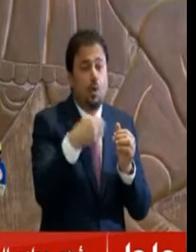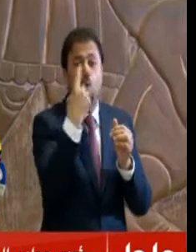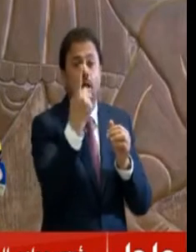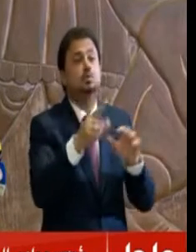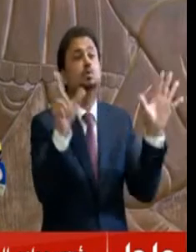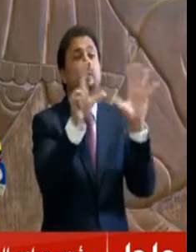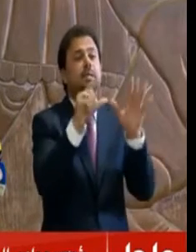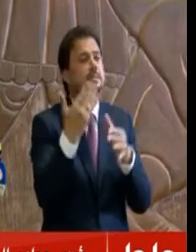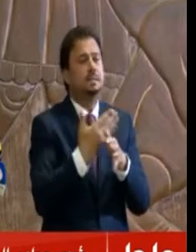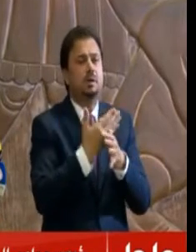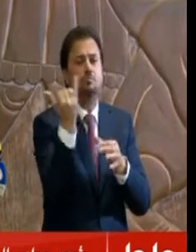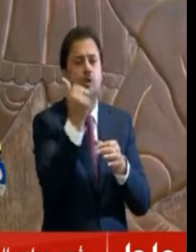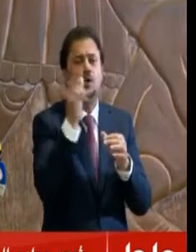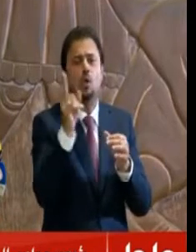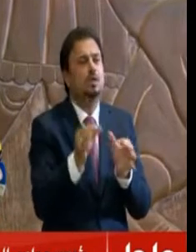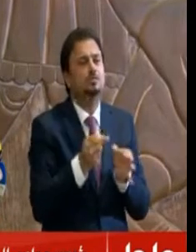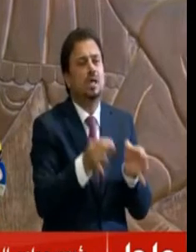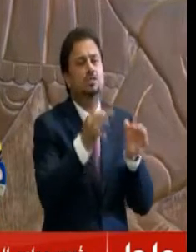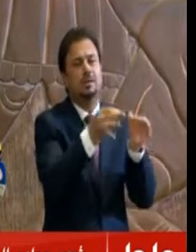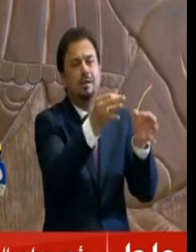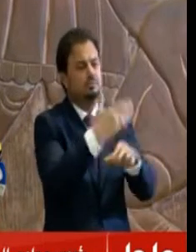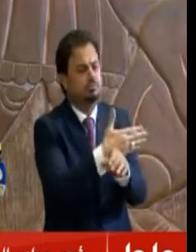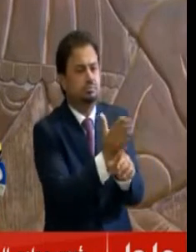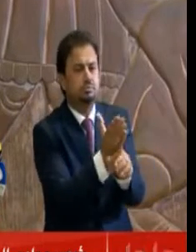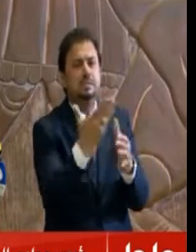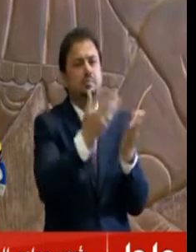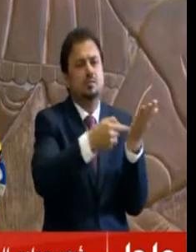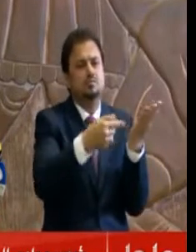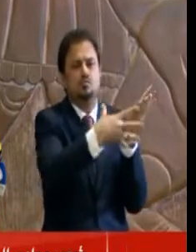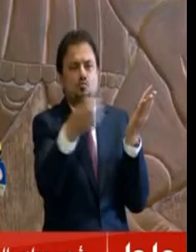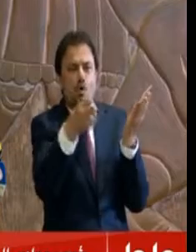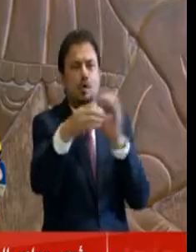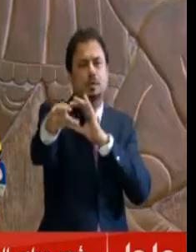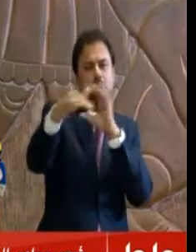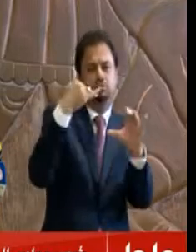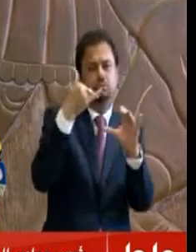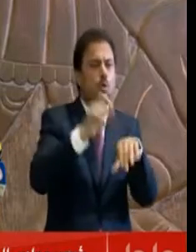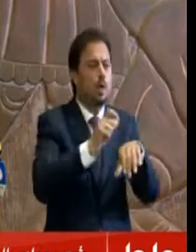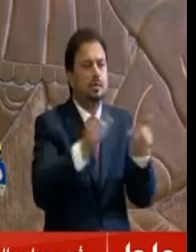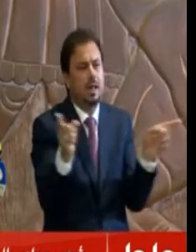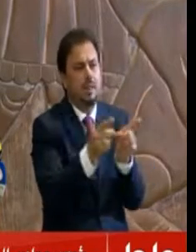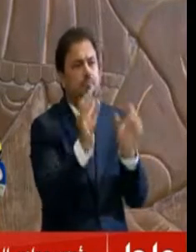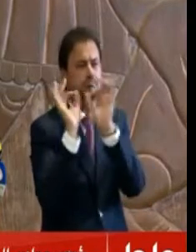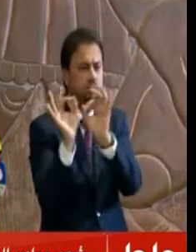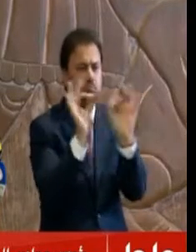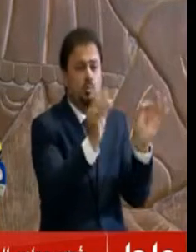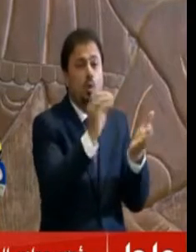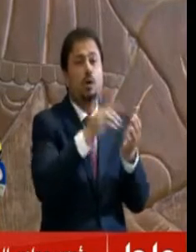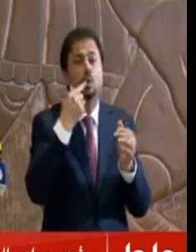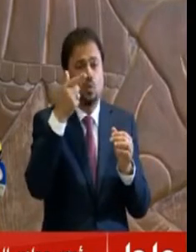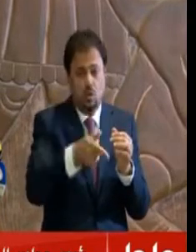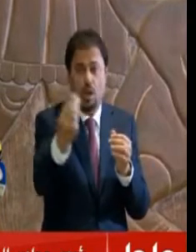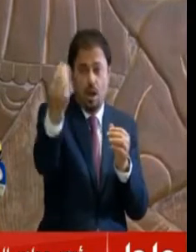3071 بسبب تأخر الإرسال عبر الوسط الناقل في الوقت المحدد للإرسال،